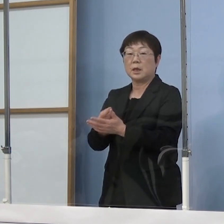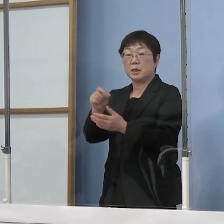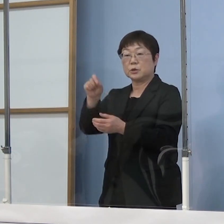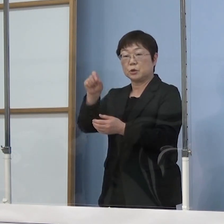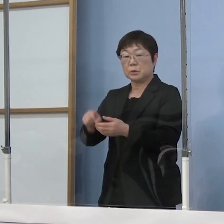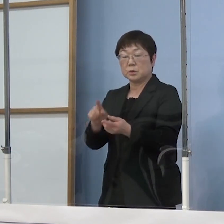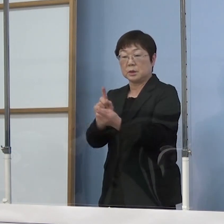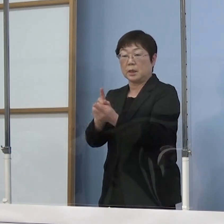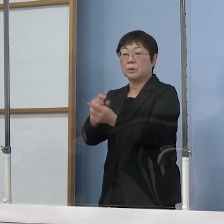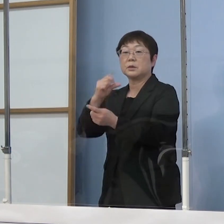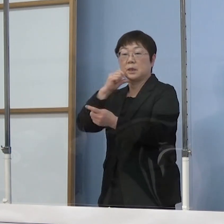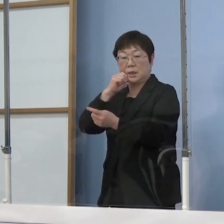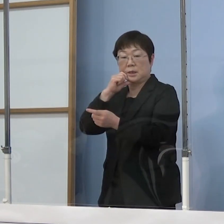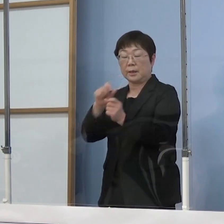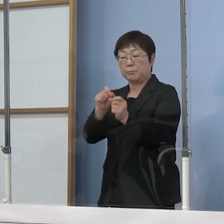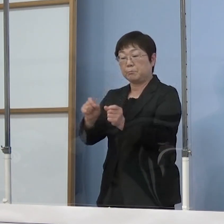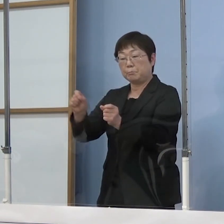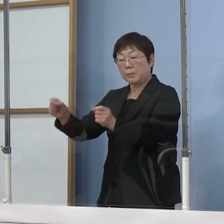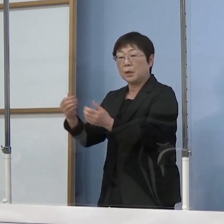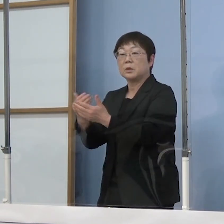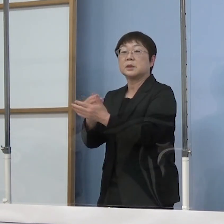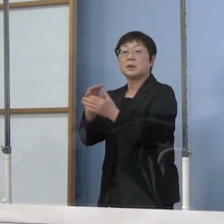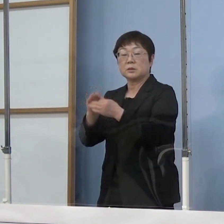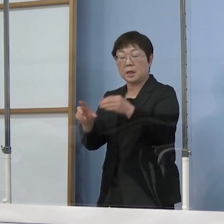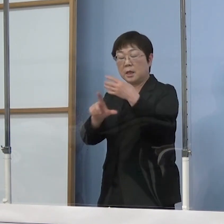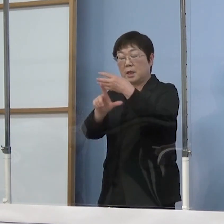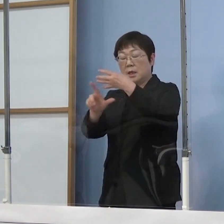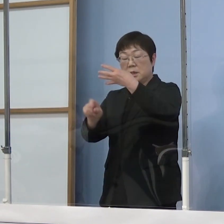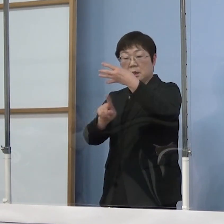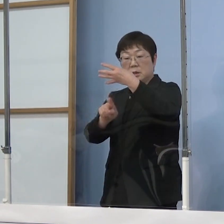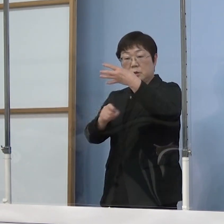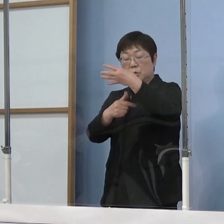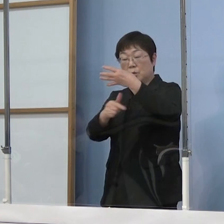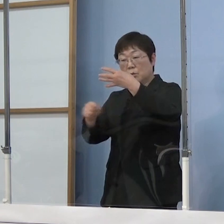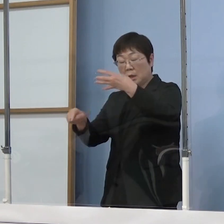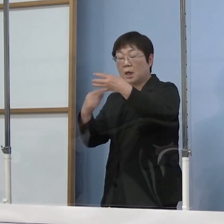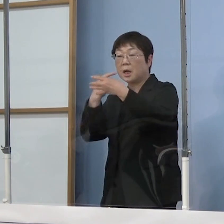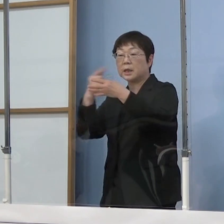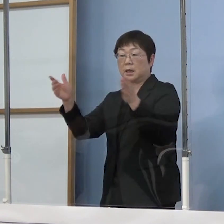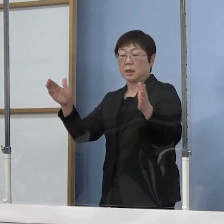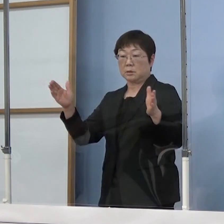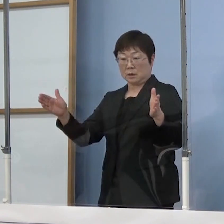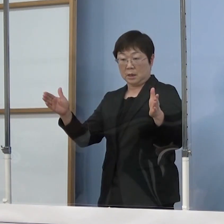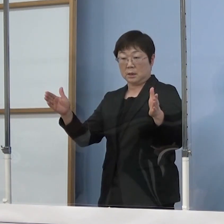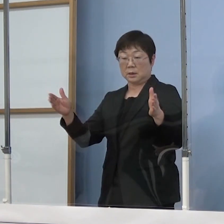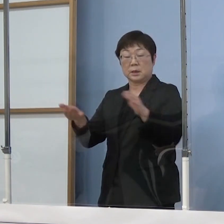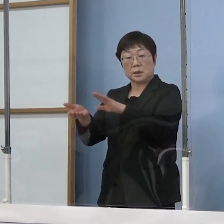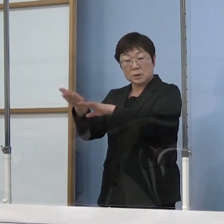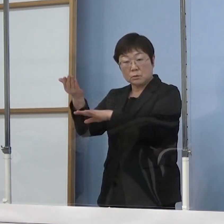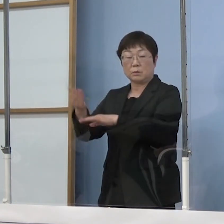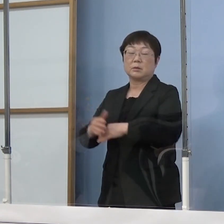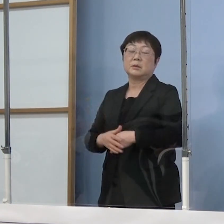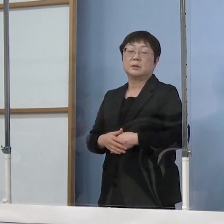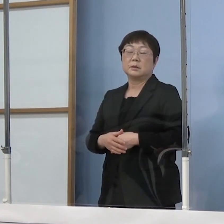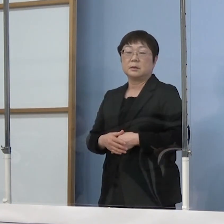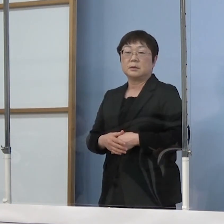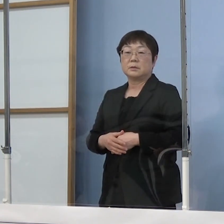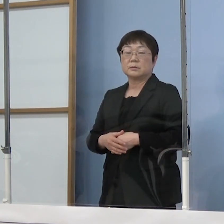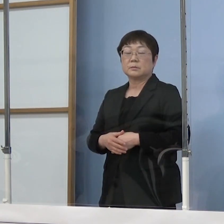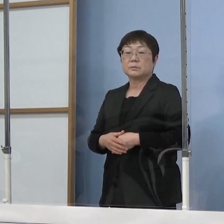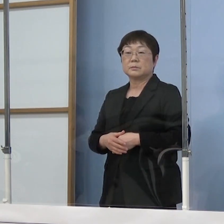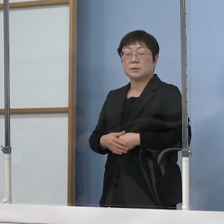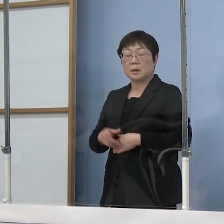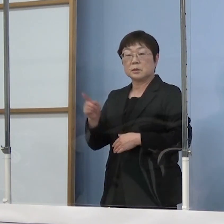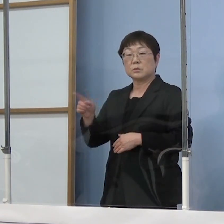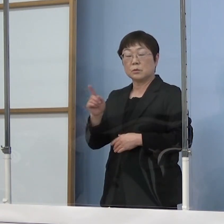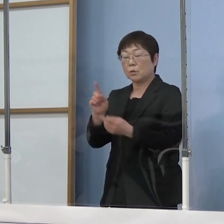ね、まあ、そうしたことを考えると4月の16日から1ヶ月以上ということになりますから、やはり